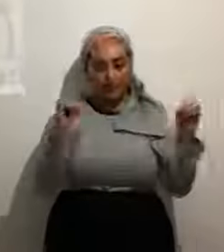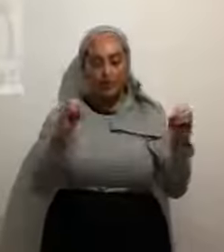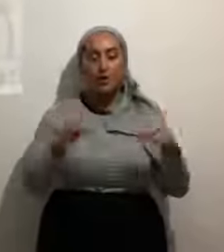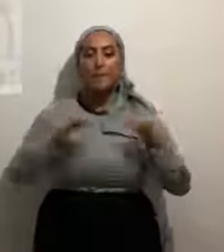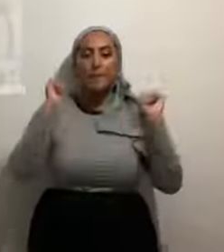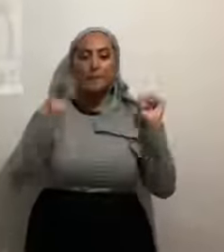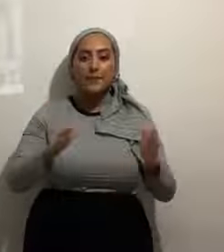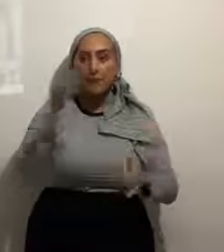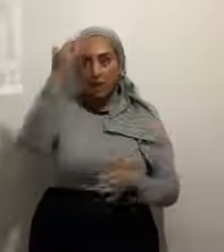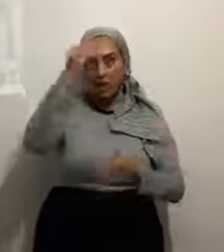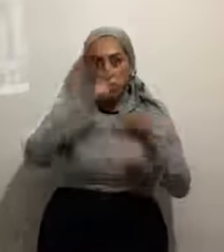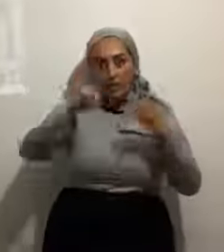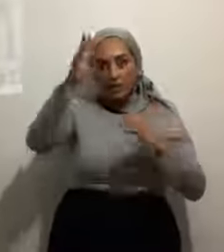lo estudiamos en la carta de Kefas.